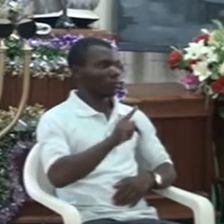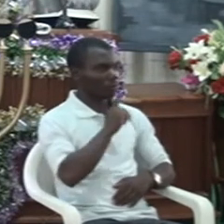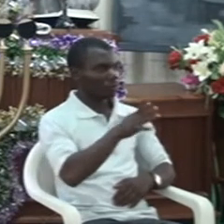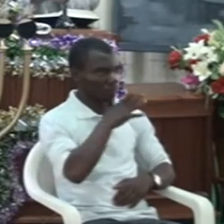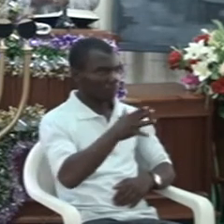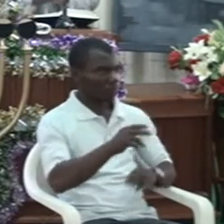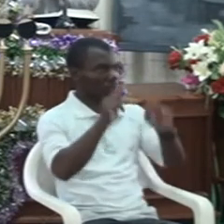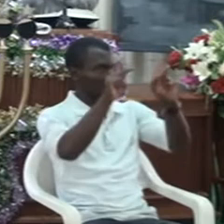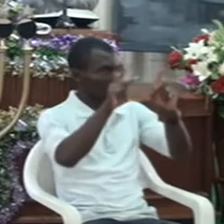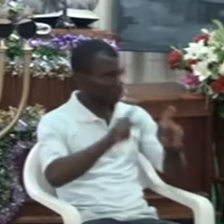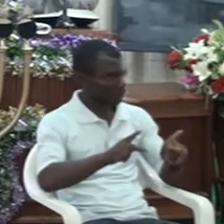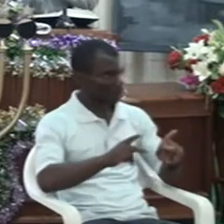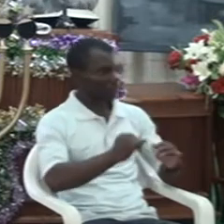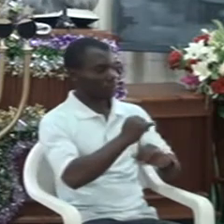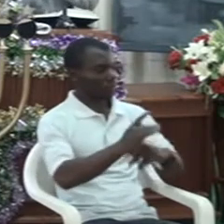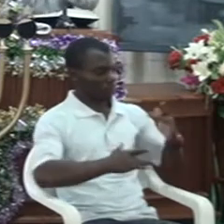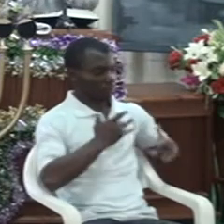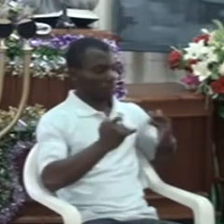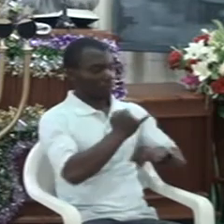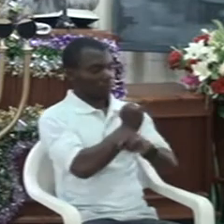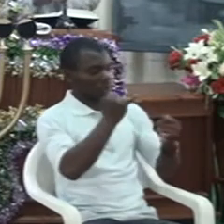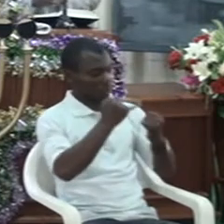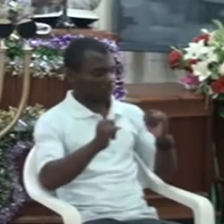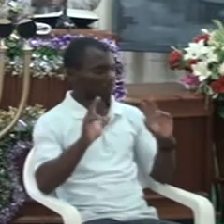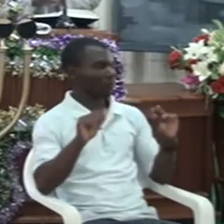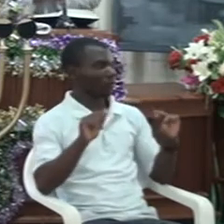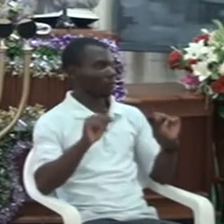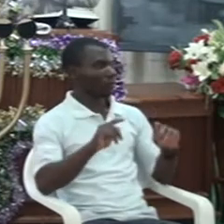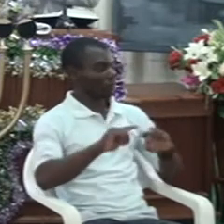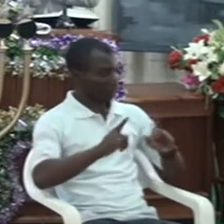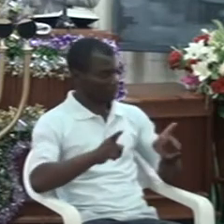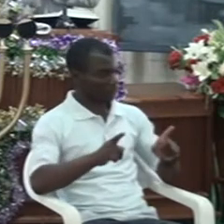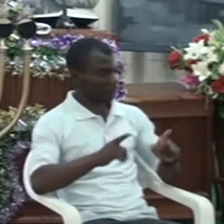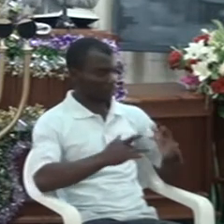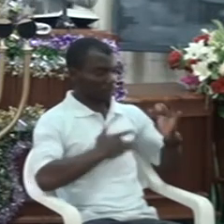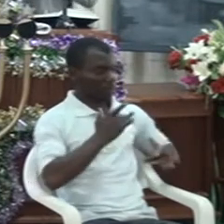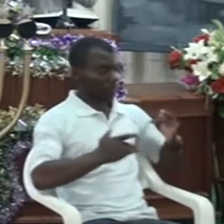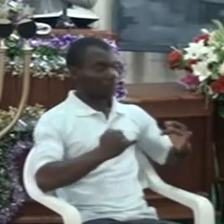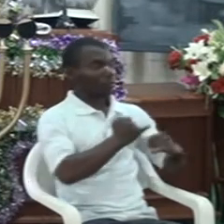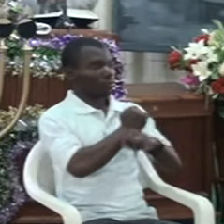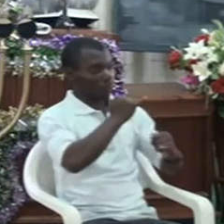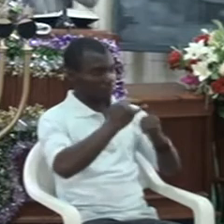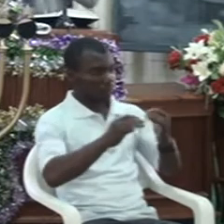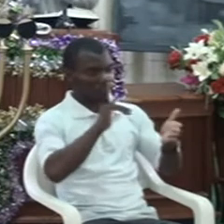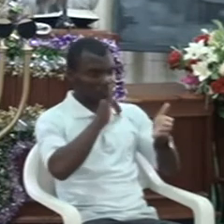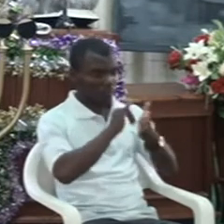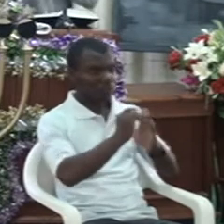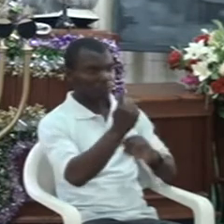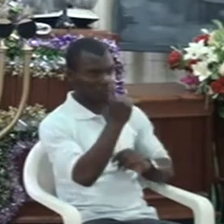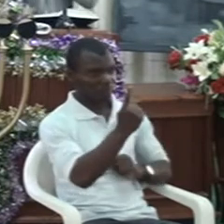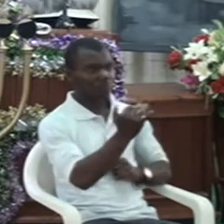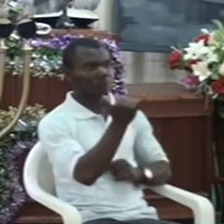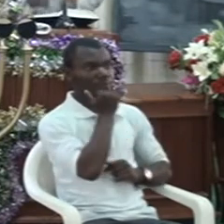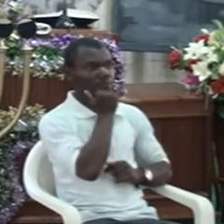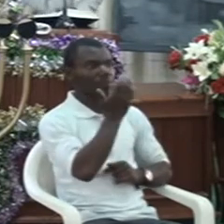Nous ne sommes pas des gens de la grâce infinie. Grâce infinie, c'est une fausse doctrine. Il est né, mais il n'a pas qu'à lui